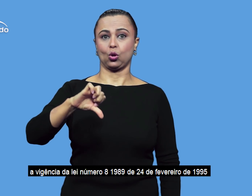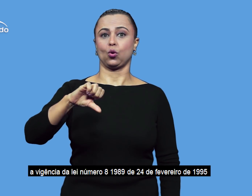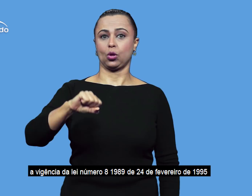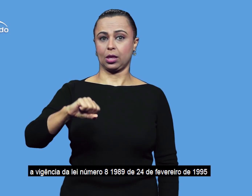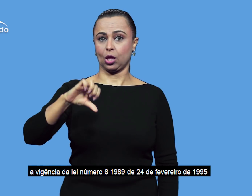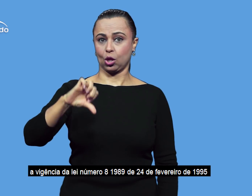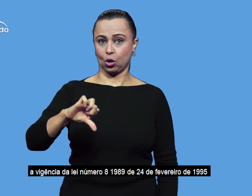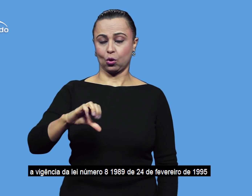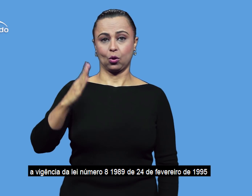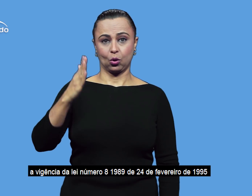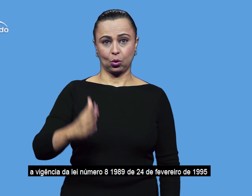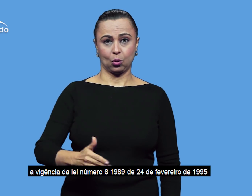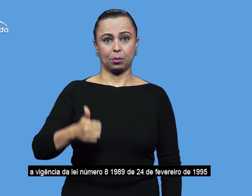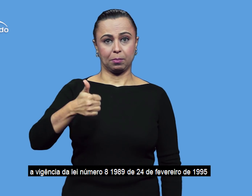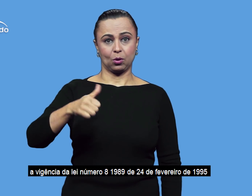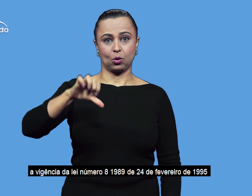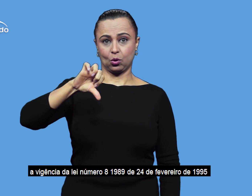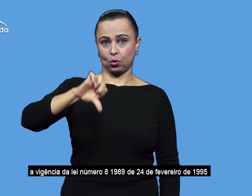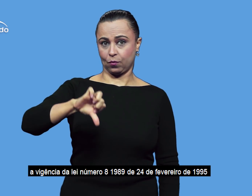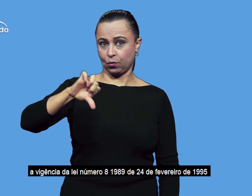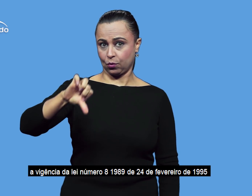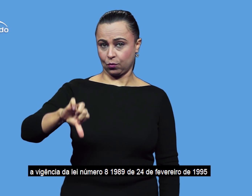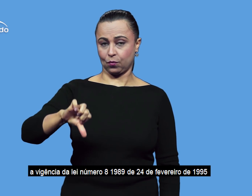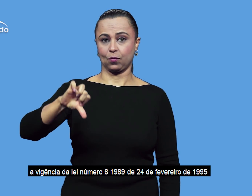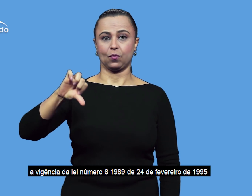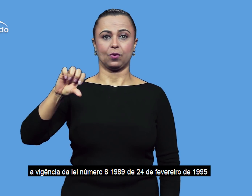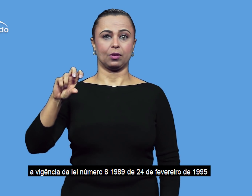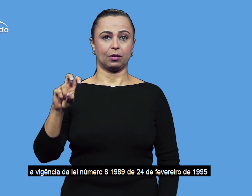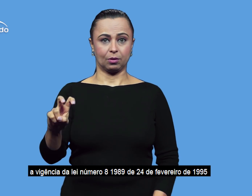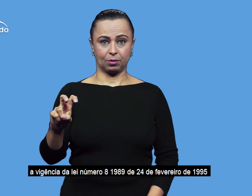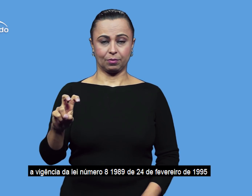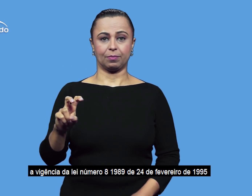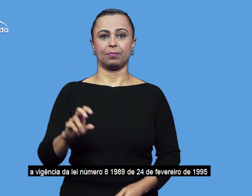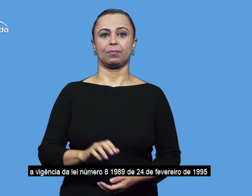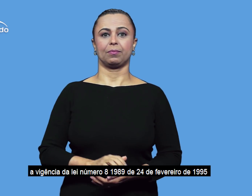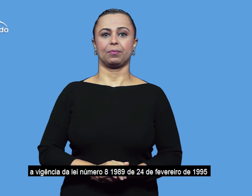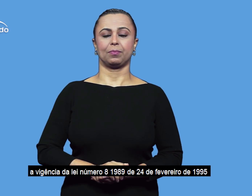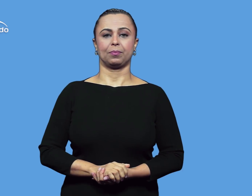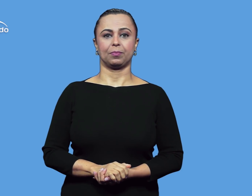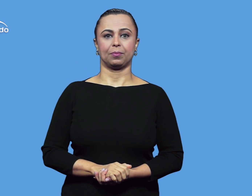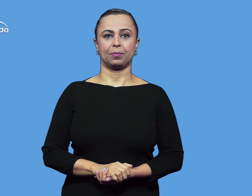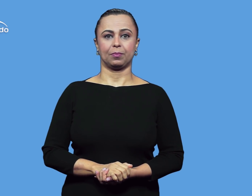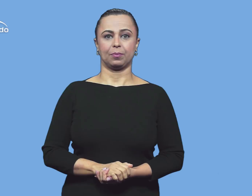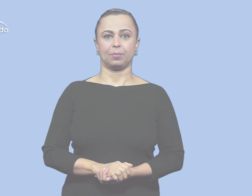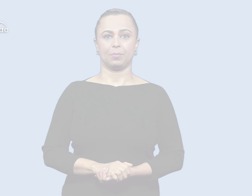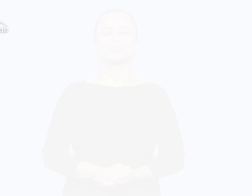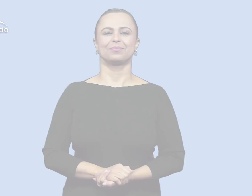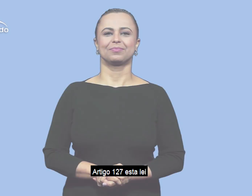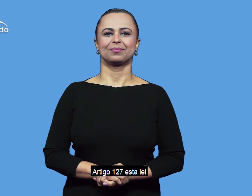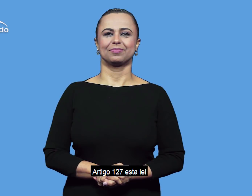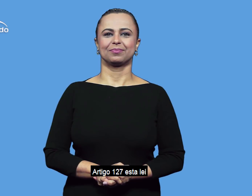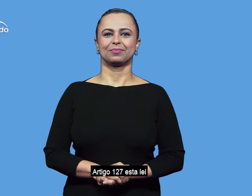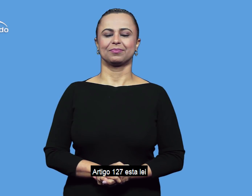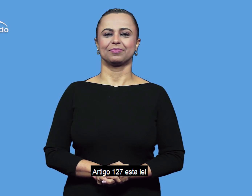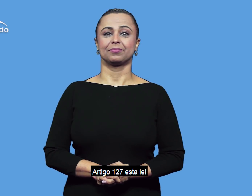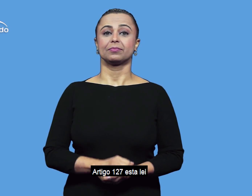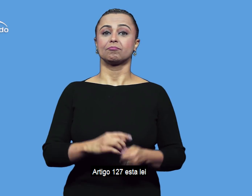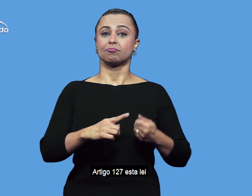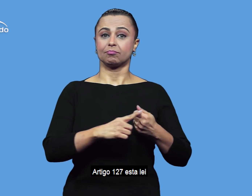de 24 de fevereiro de 1995 artigo 127